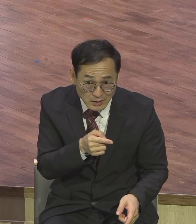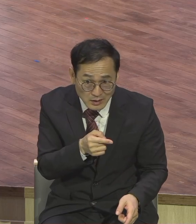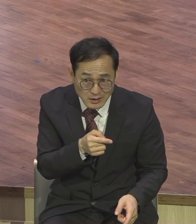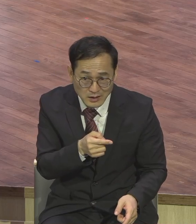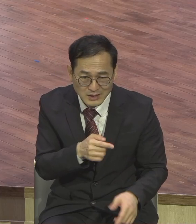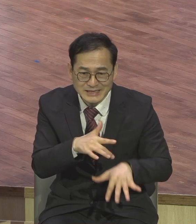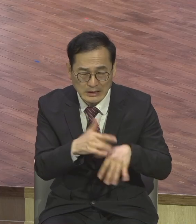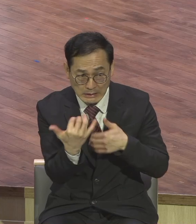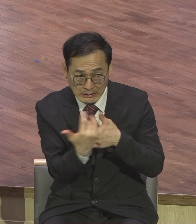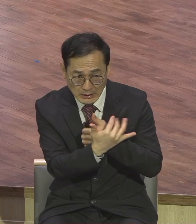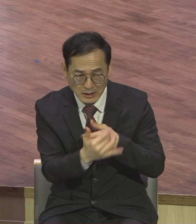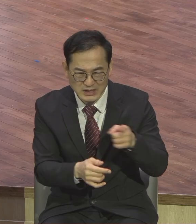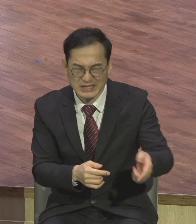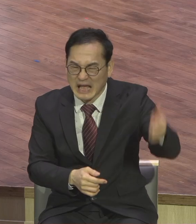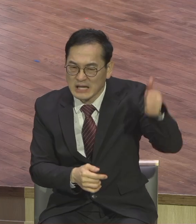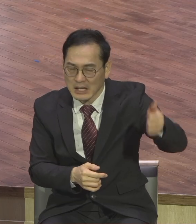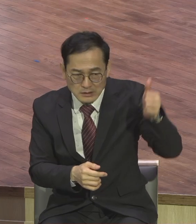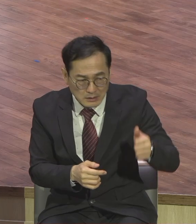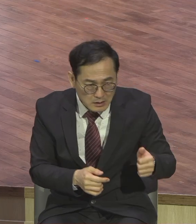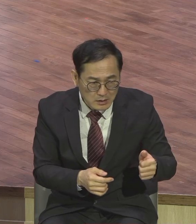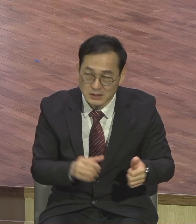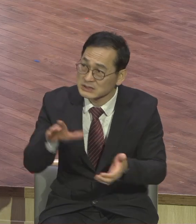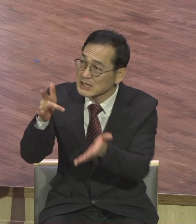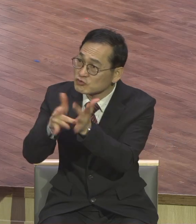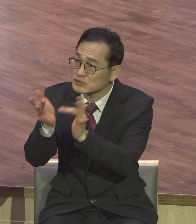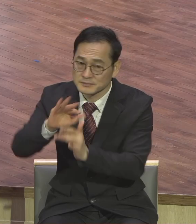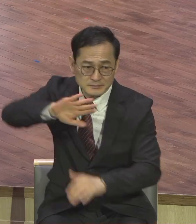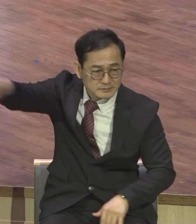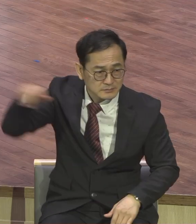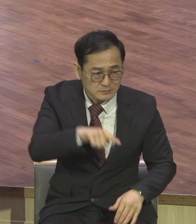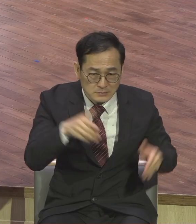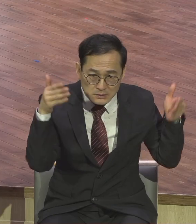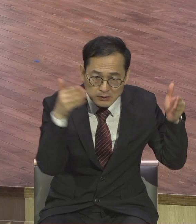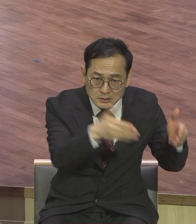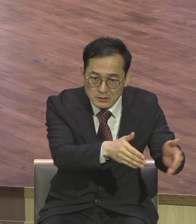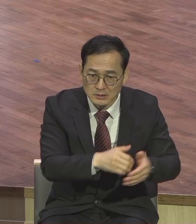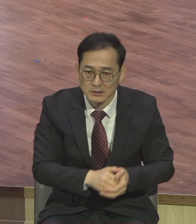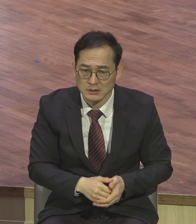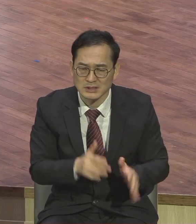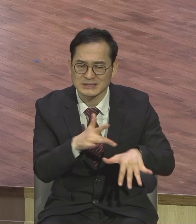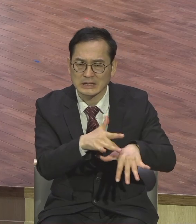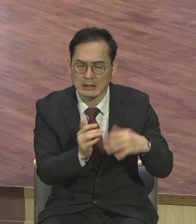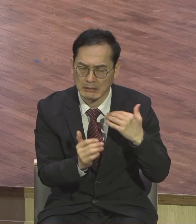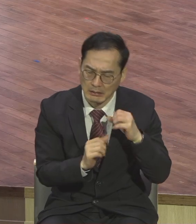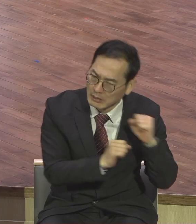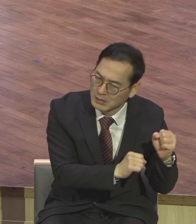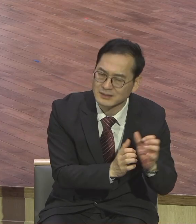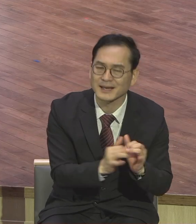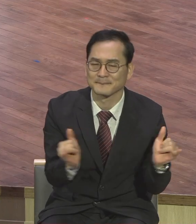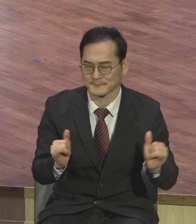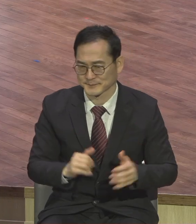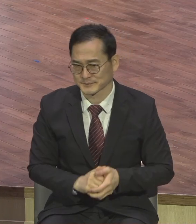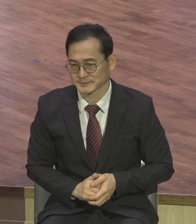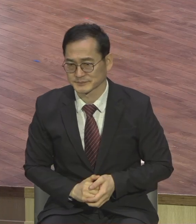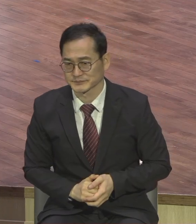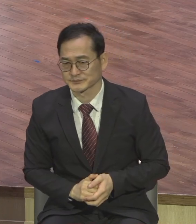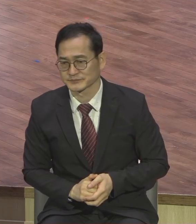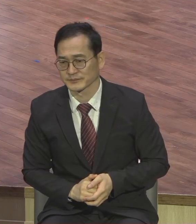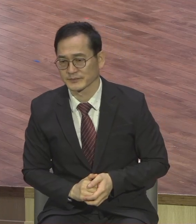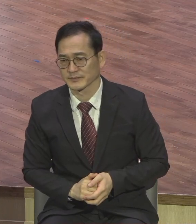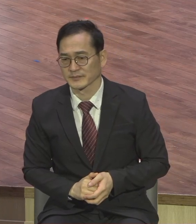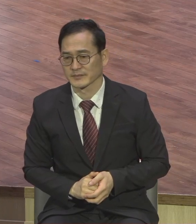거예요. 그리스도 안에 다 끝났다. 이 참 행복, 이 참 자유 못 누리는 사람은 전부 다